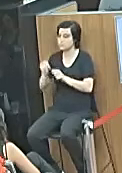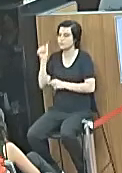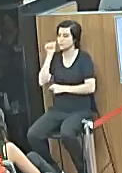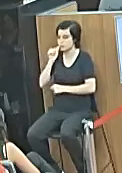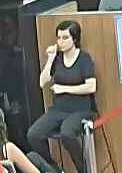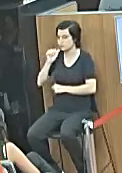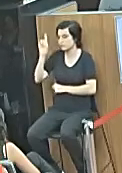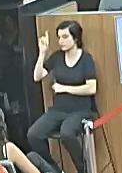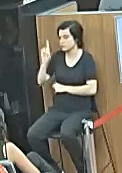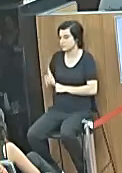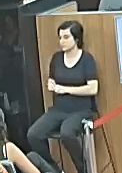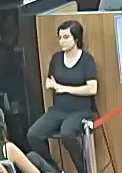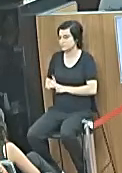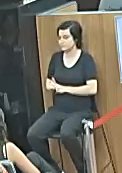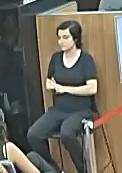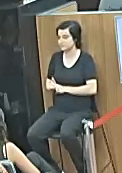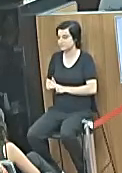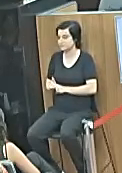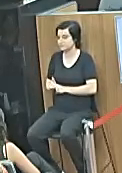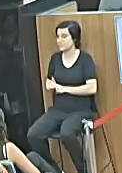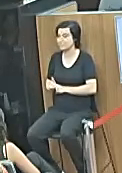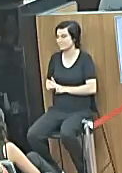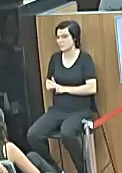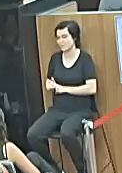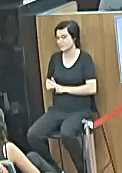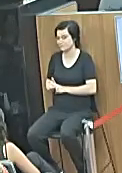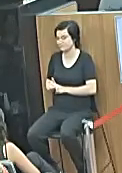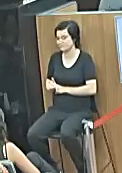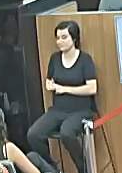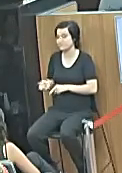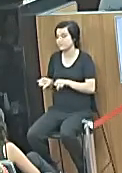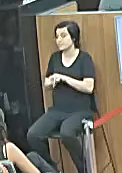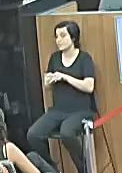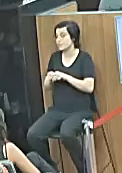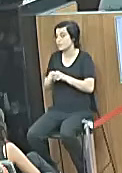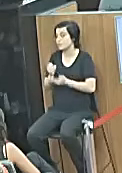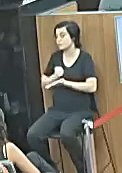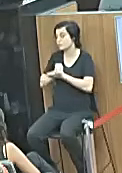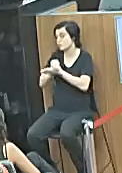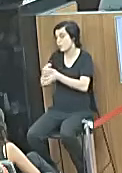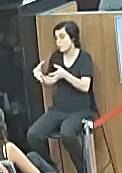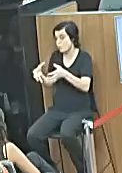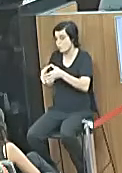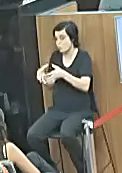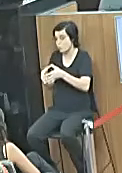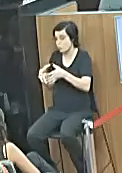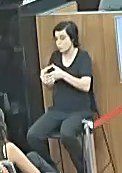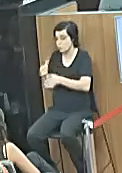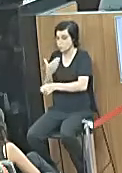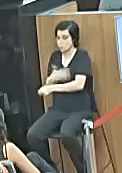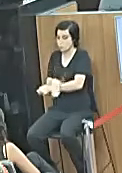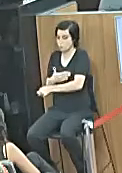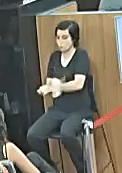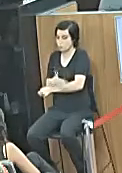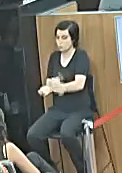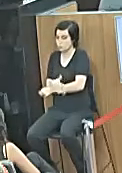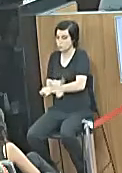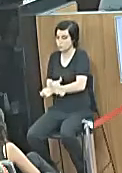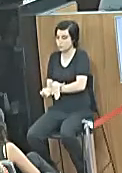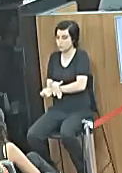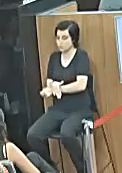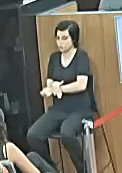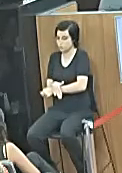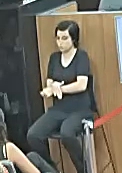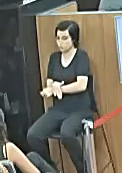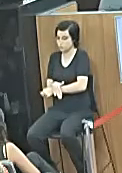minas incluí e do plano para a população de rua instituir e financiar a